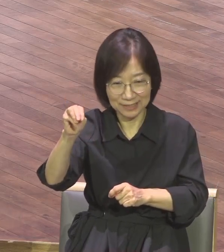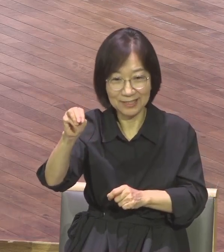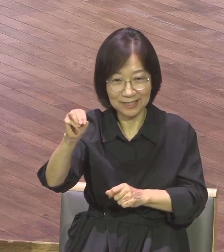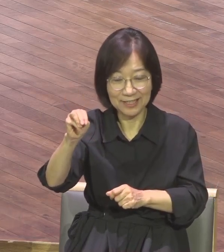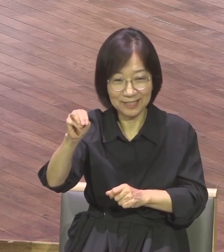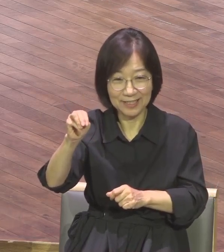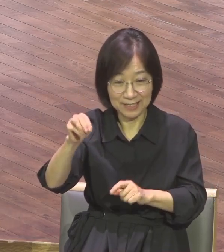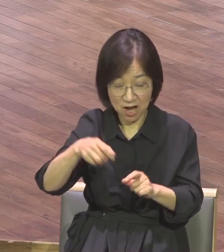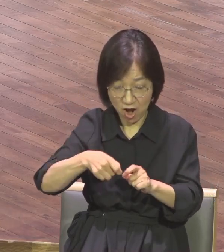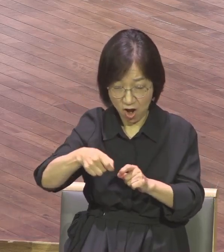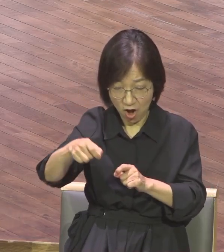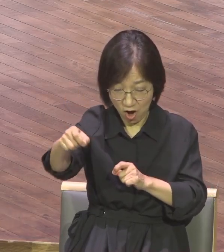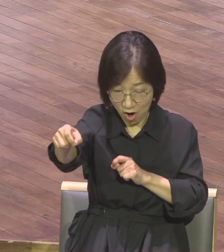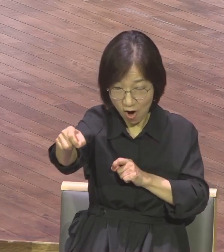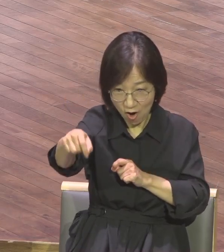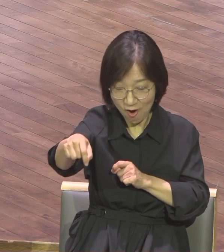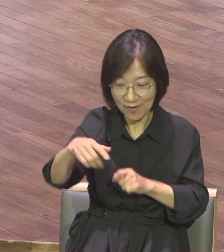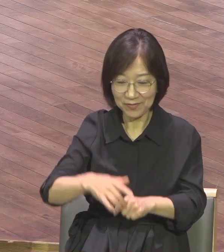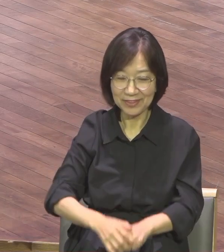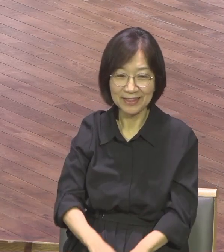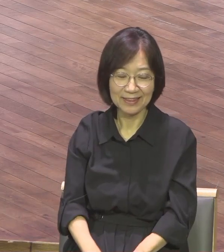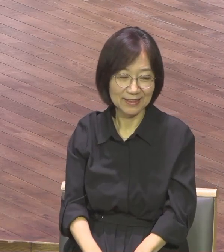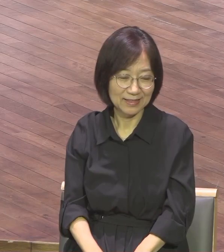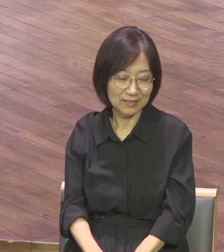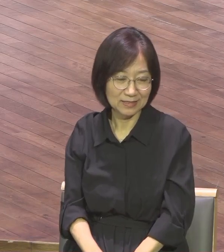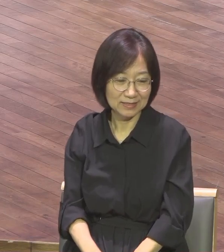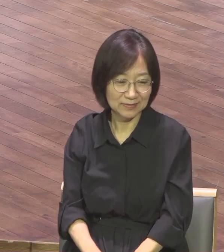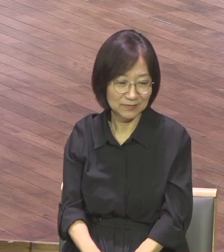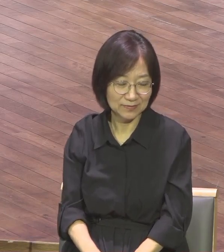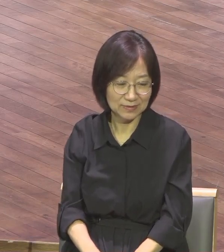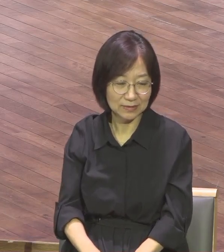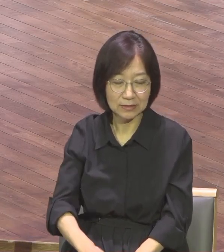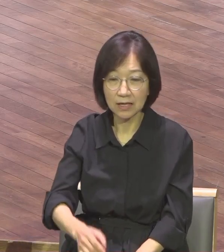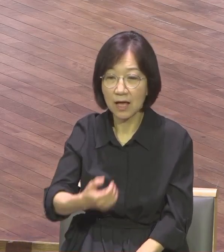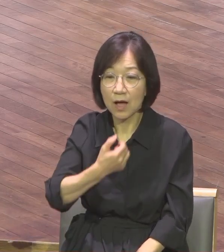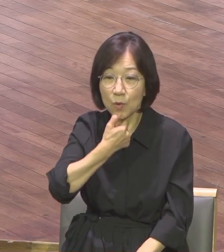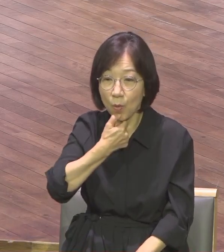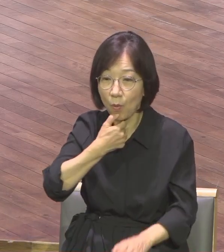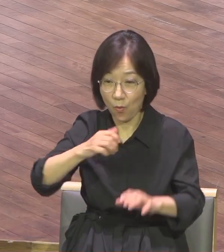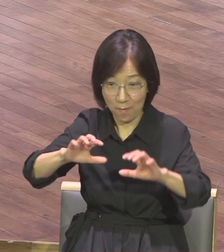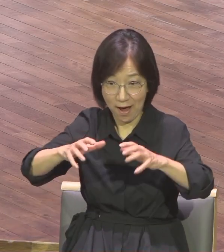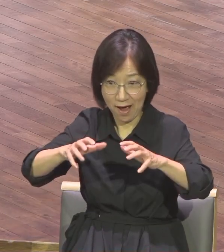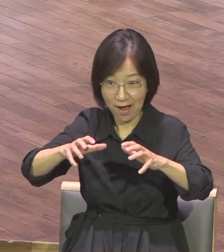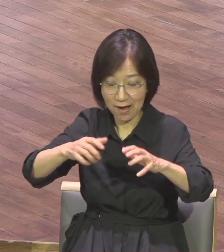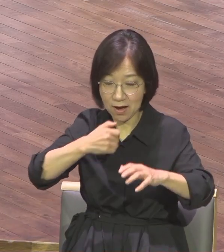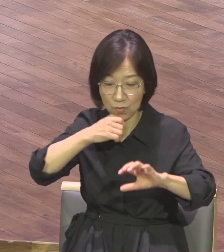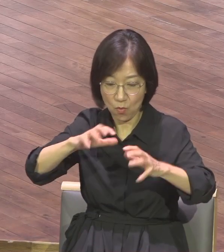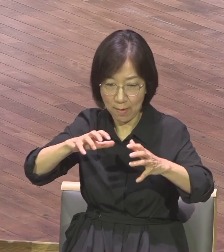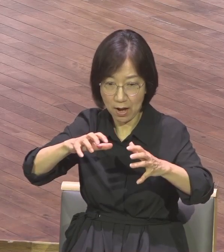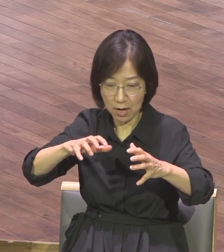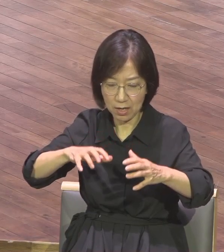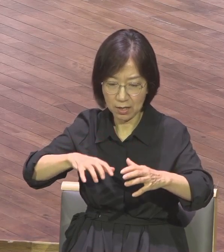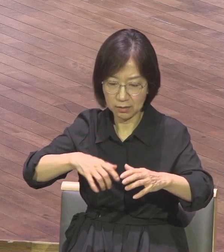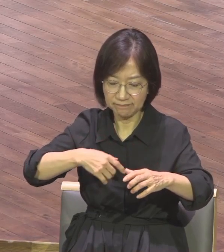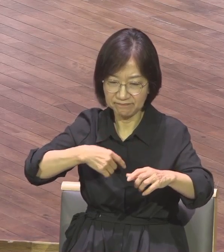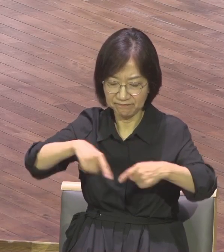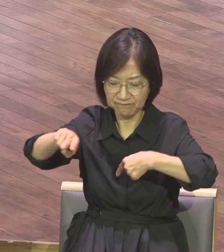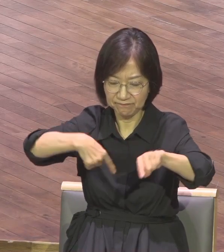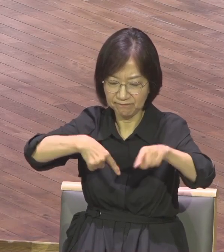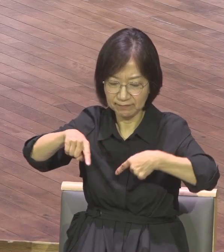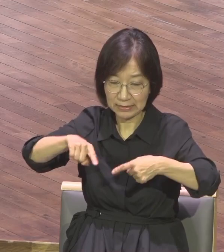250km 떨어져 있는데 이 도시는 그 당시에는 로마 제국 중에서 가장 큰